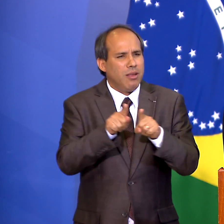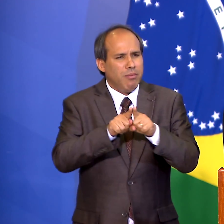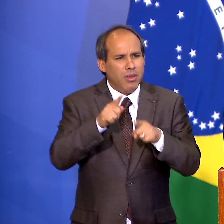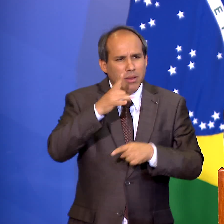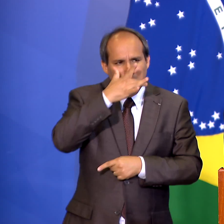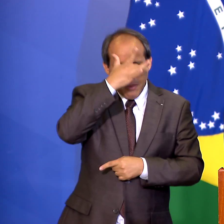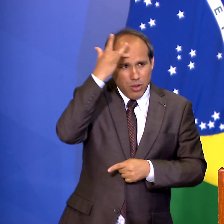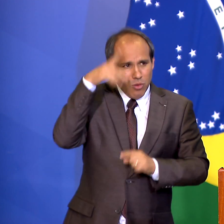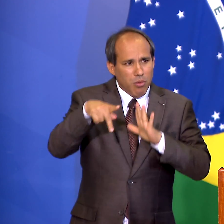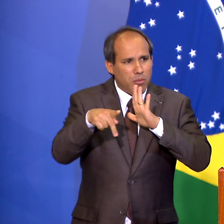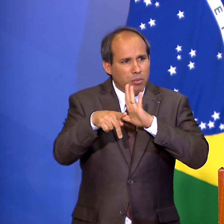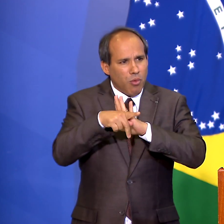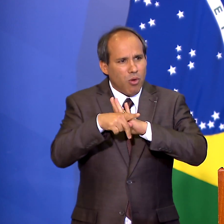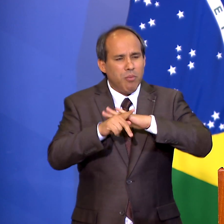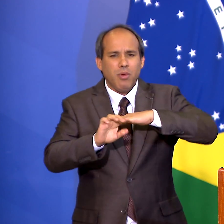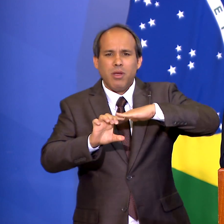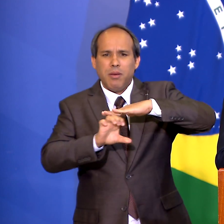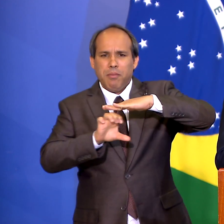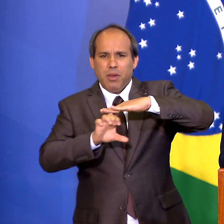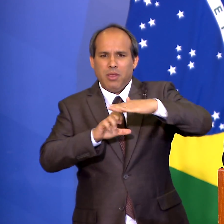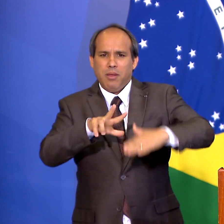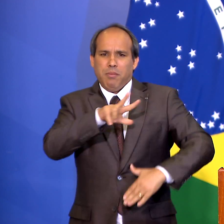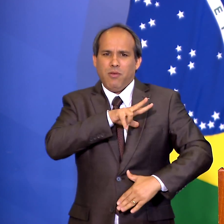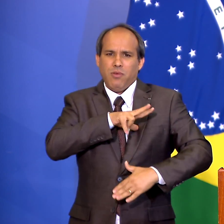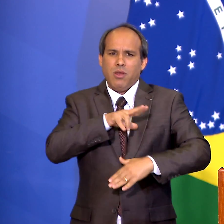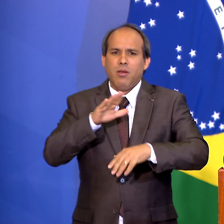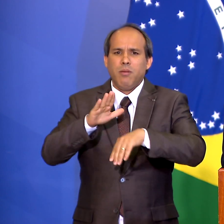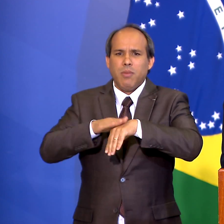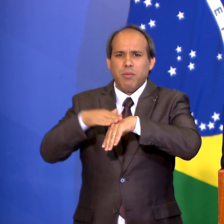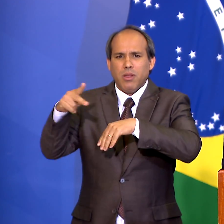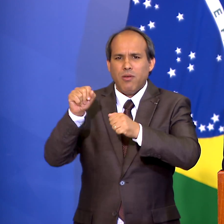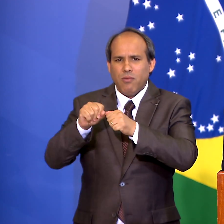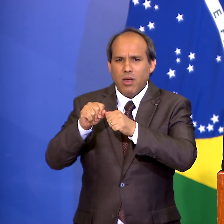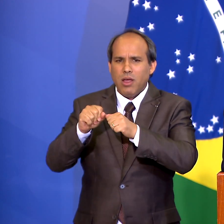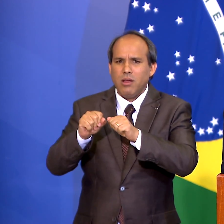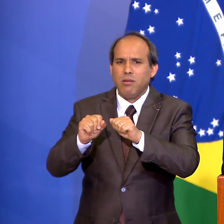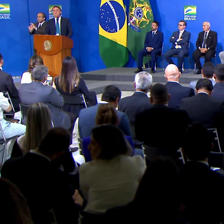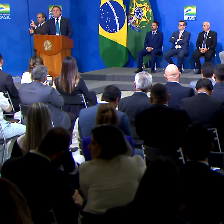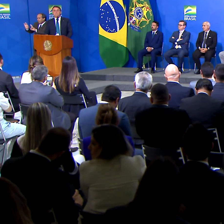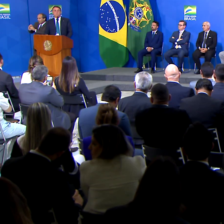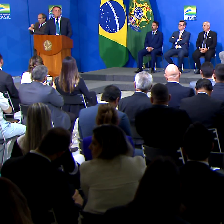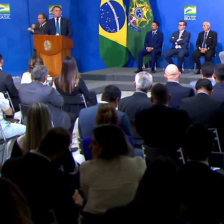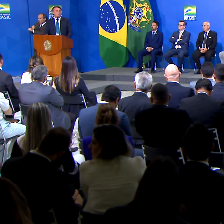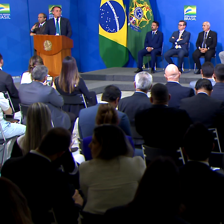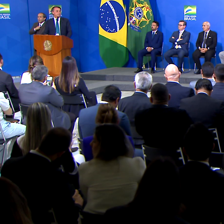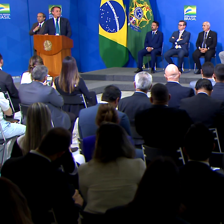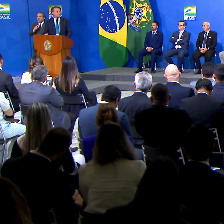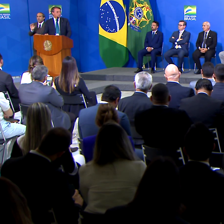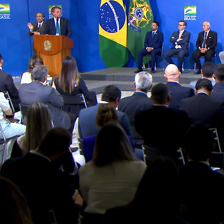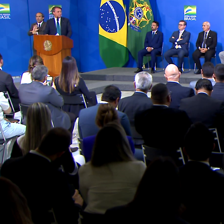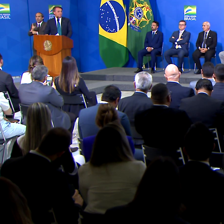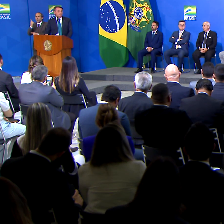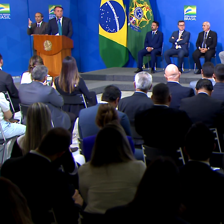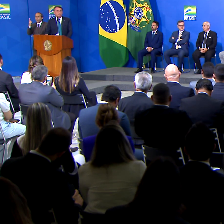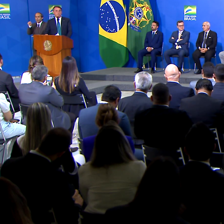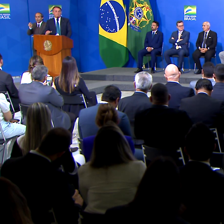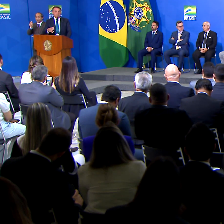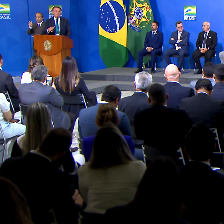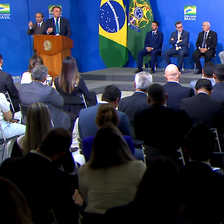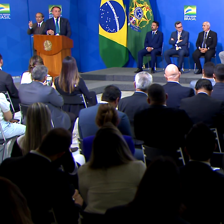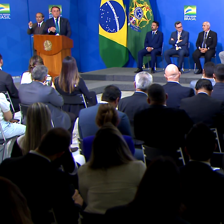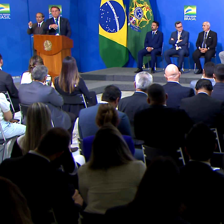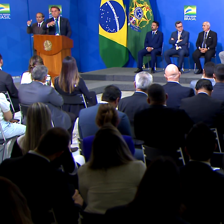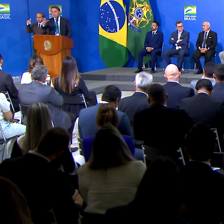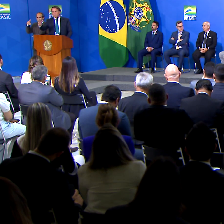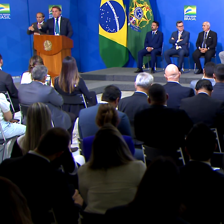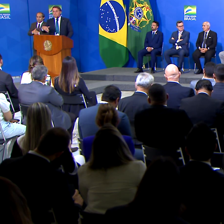iniciativa privada que tocaram aquela obra. E tem um vídeo de 1 minuto e 50 segundos que eu botei